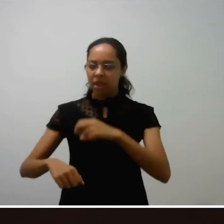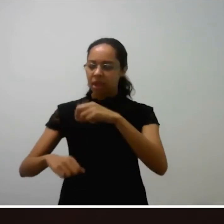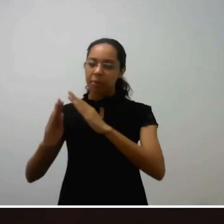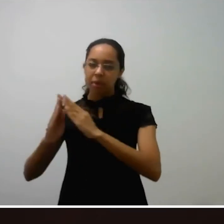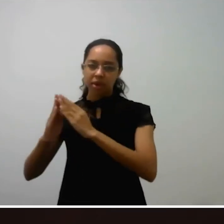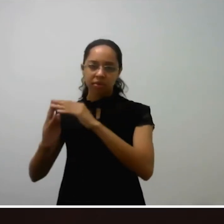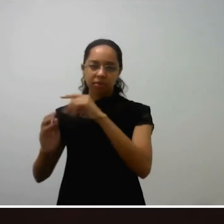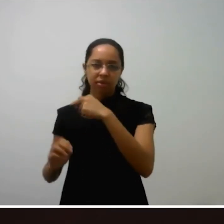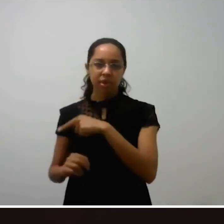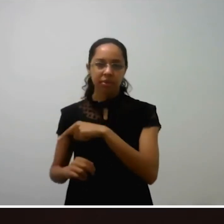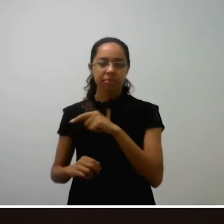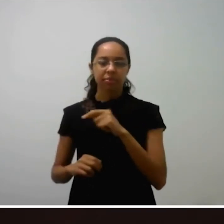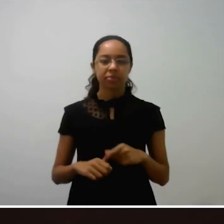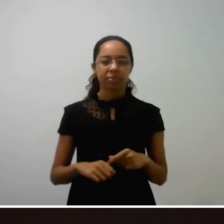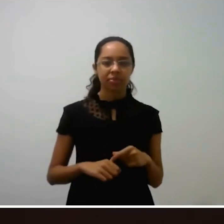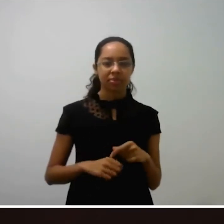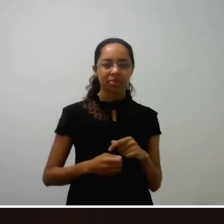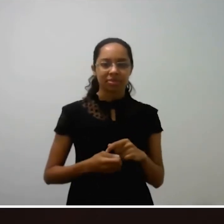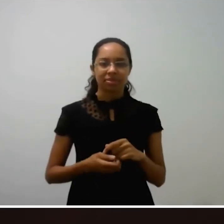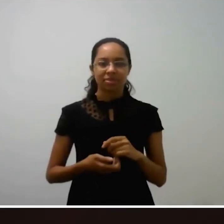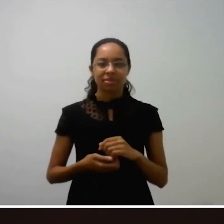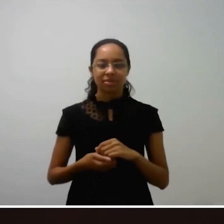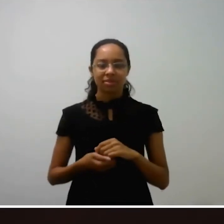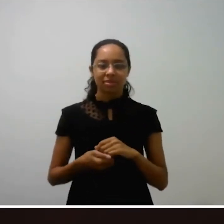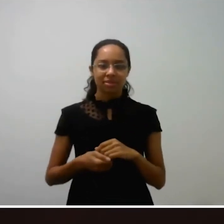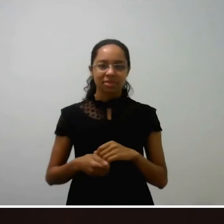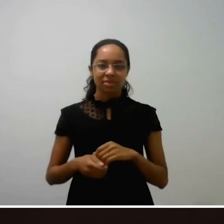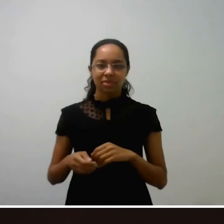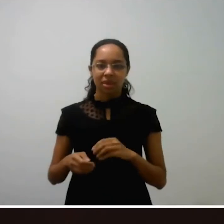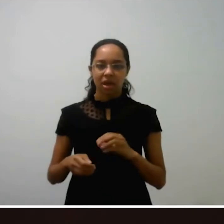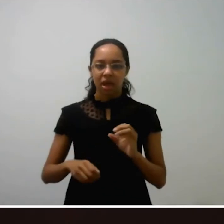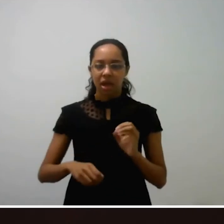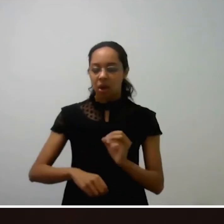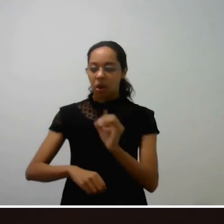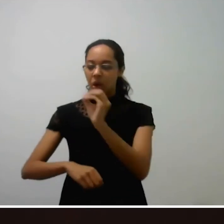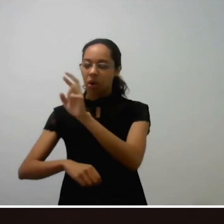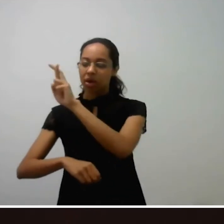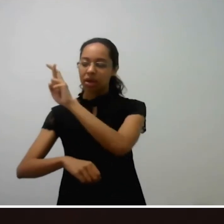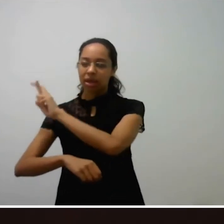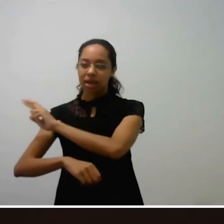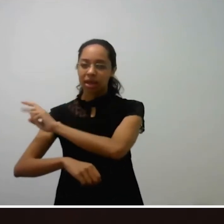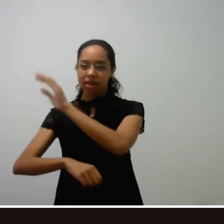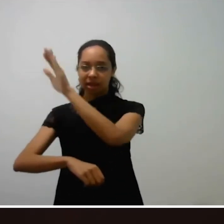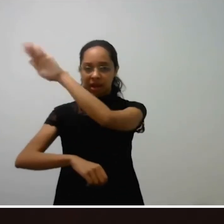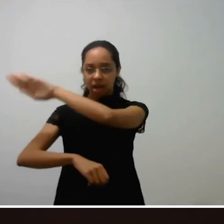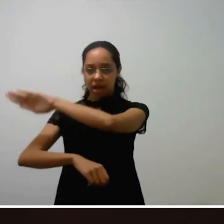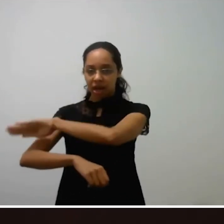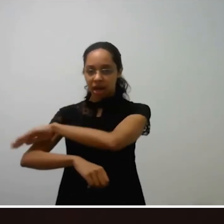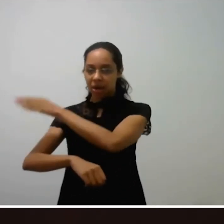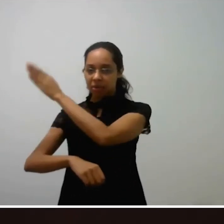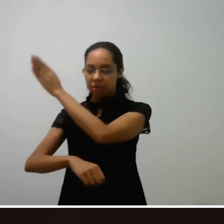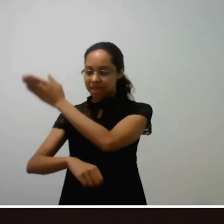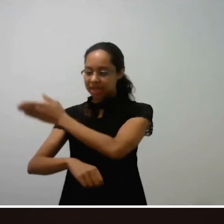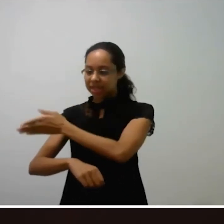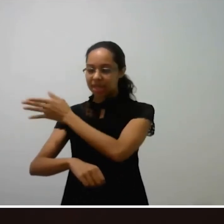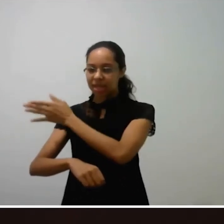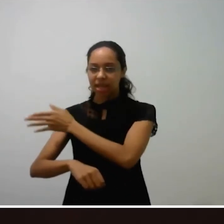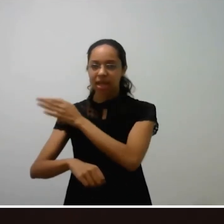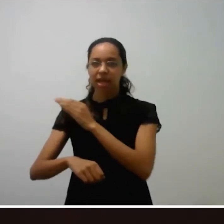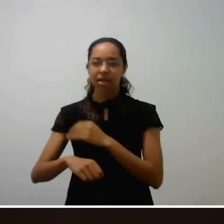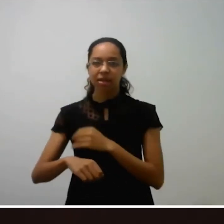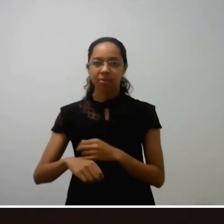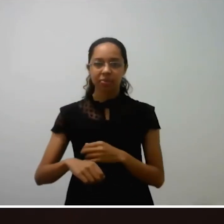também surgiram do lado oriental dessa mesma Cordilheira dos Alpes, do lado